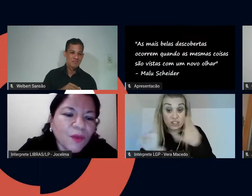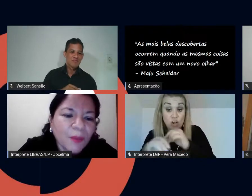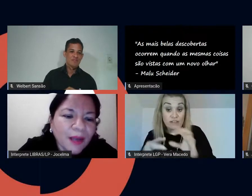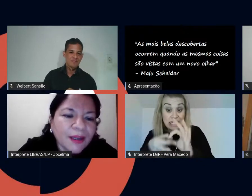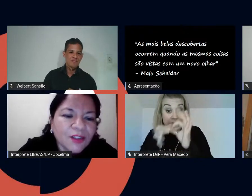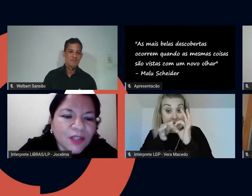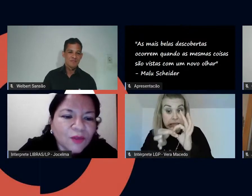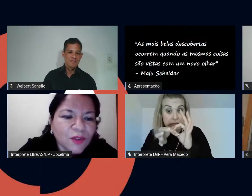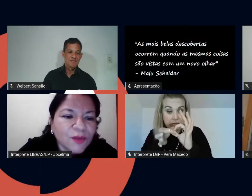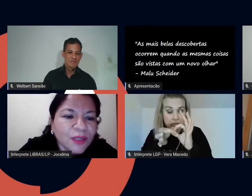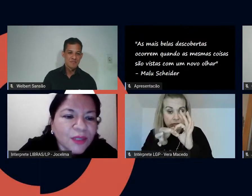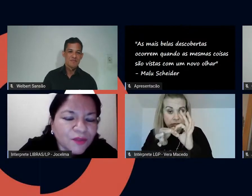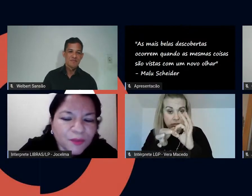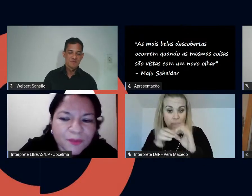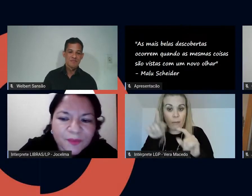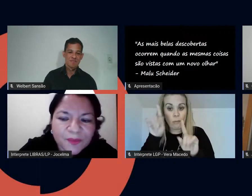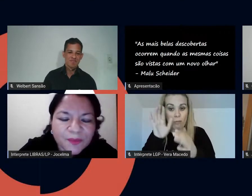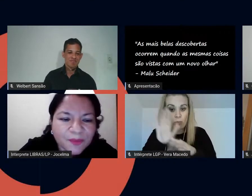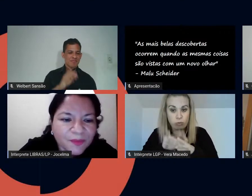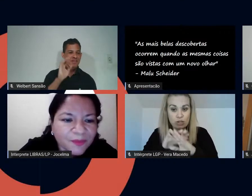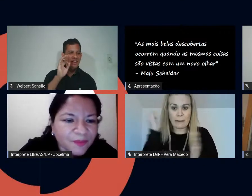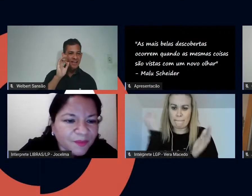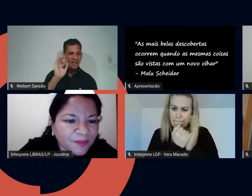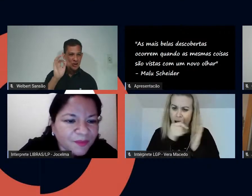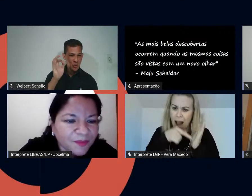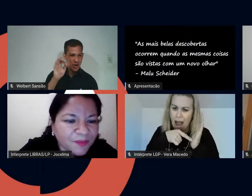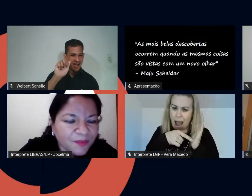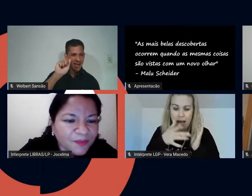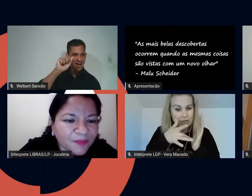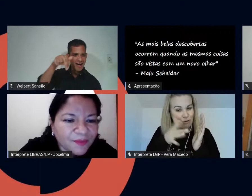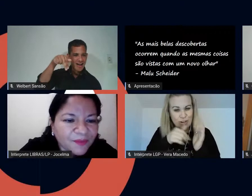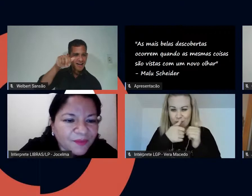conexão. Por isso é uma marca registrada no nosso